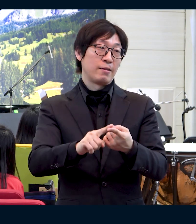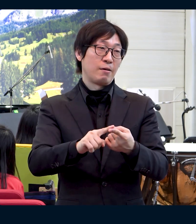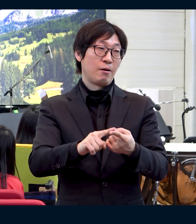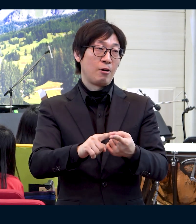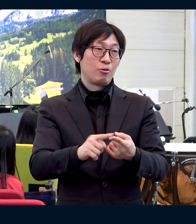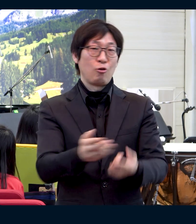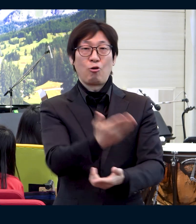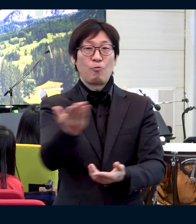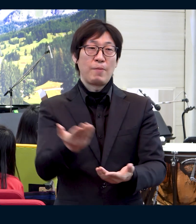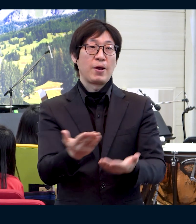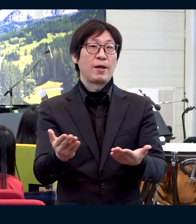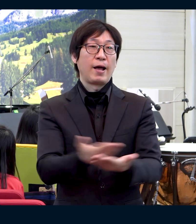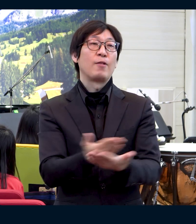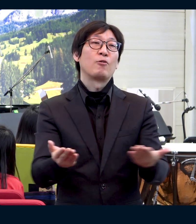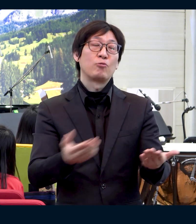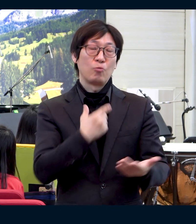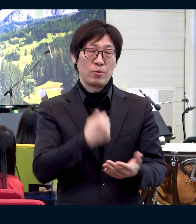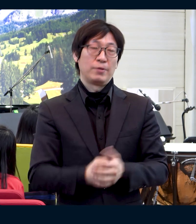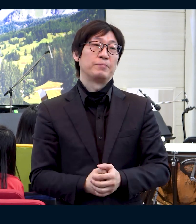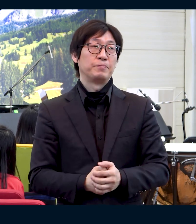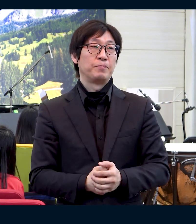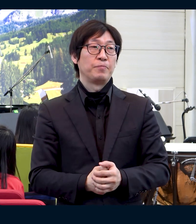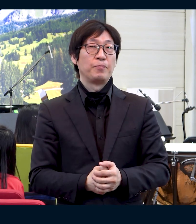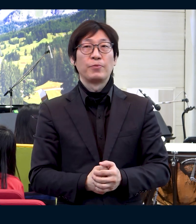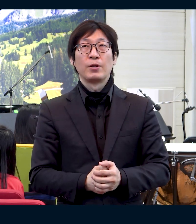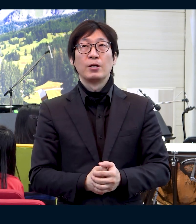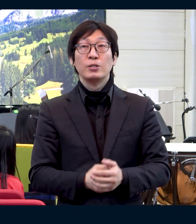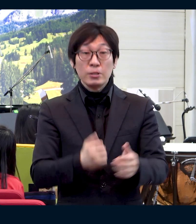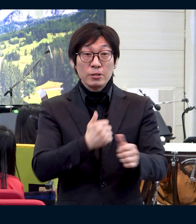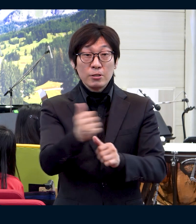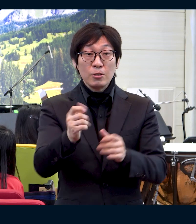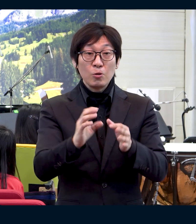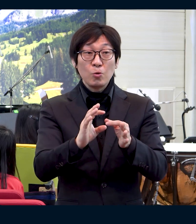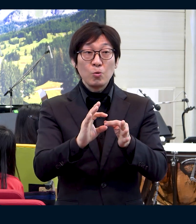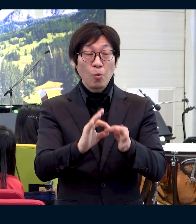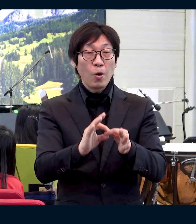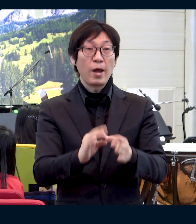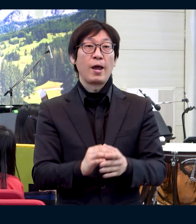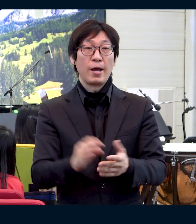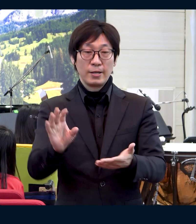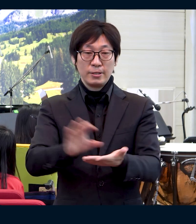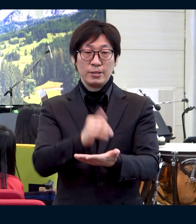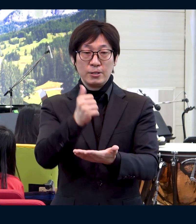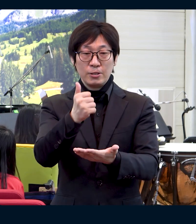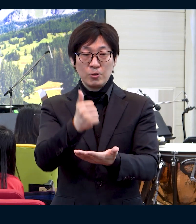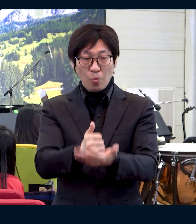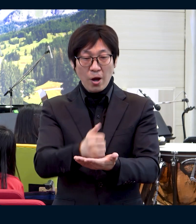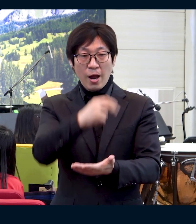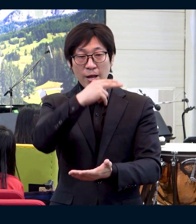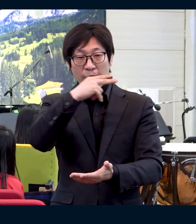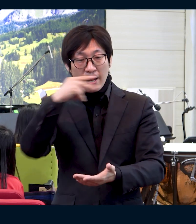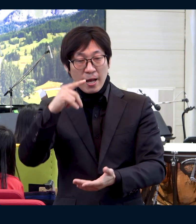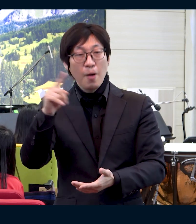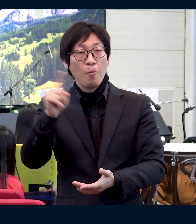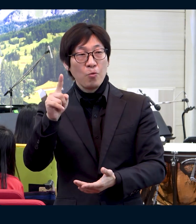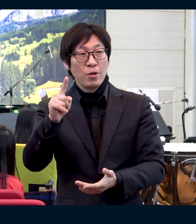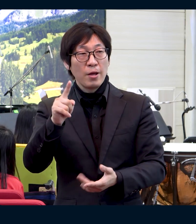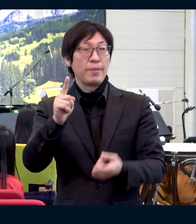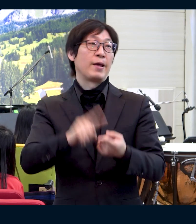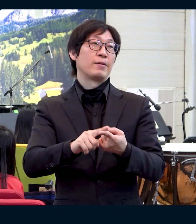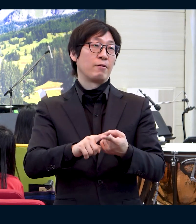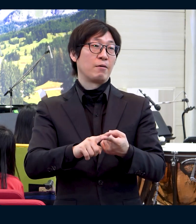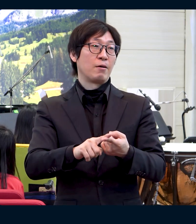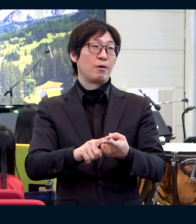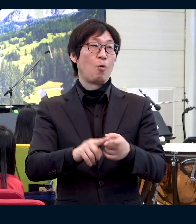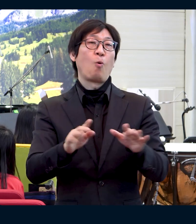이야기를 나누고자 합니다. 그리고 그 승리를 통해 퍼져나가는 그리스도의 향기가 무엇인지, 그 그리스도의